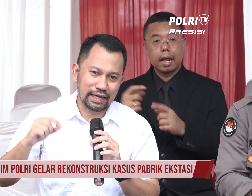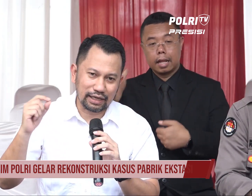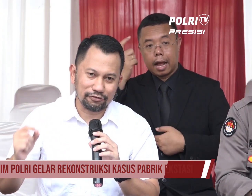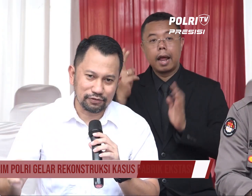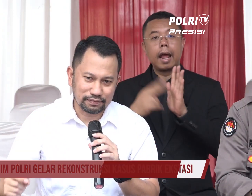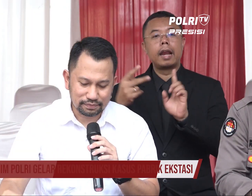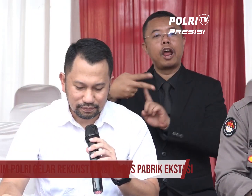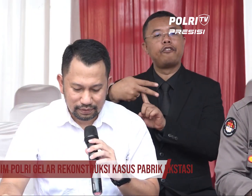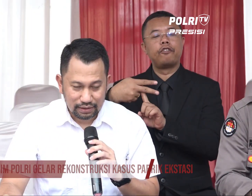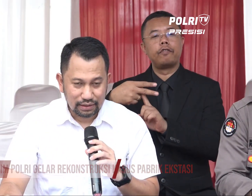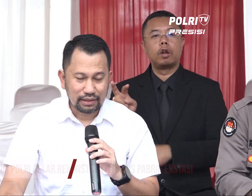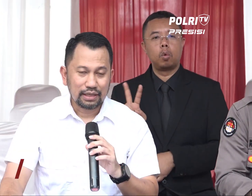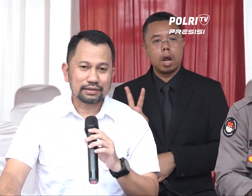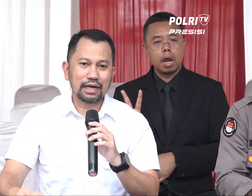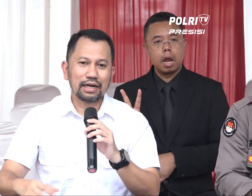tersangka NF